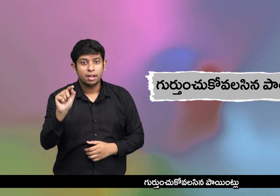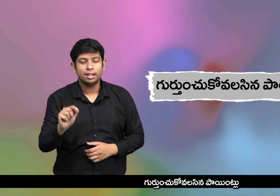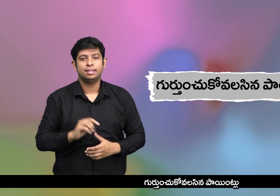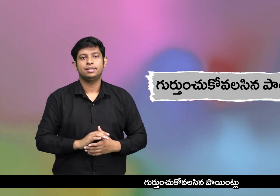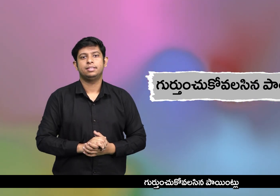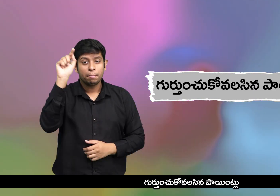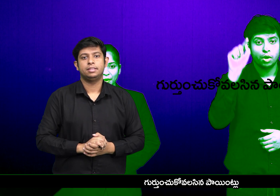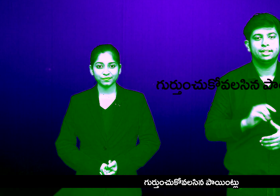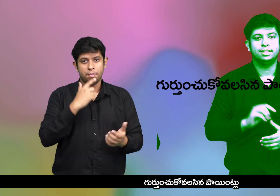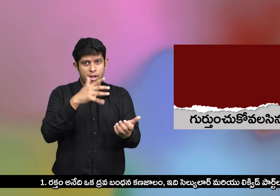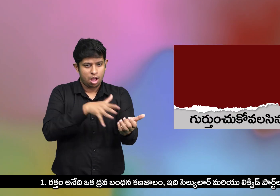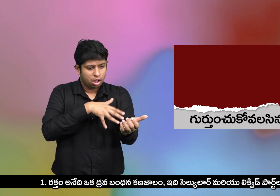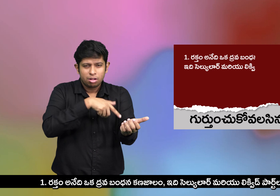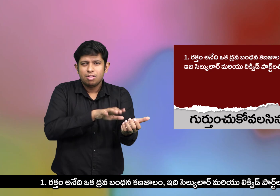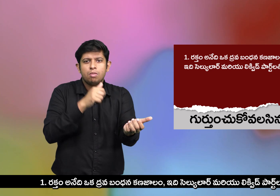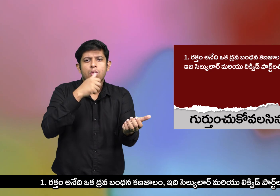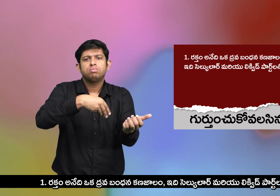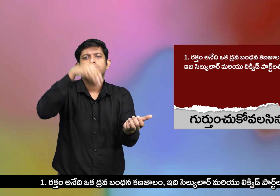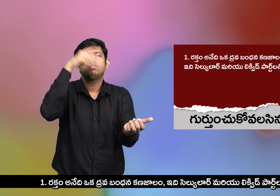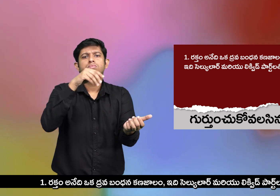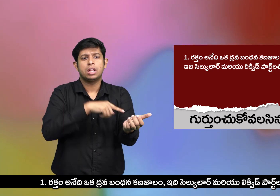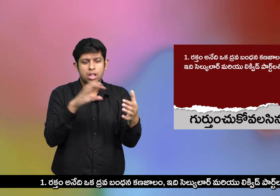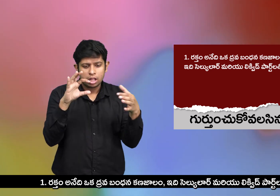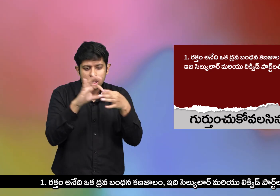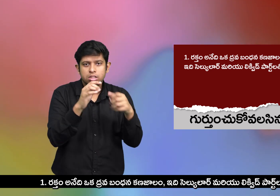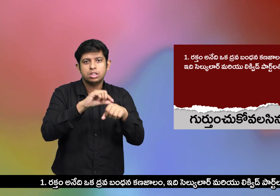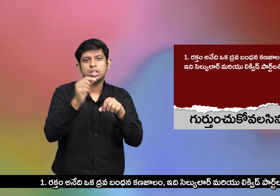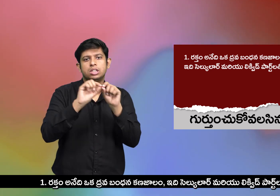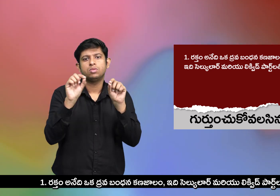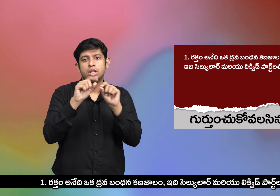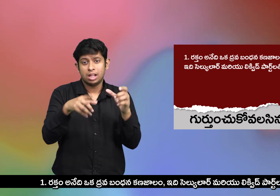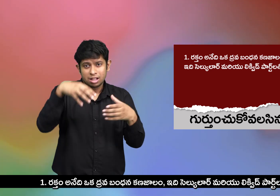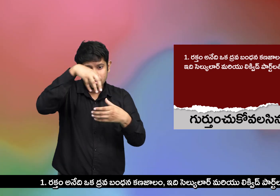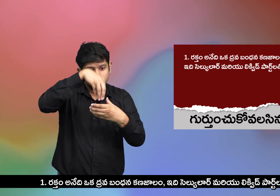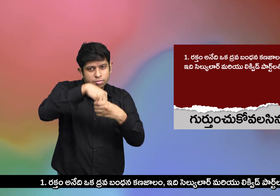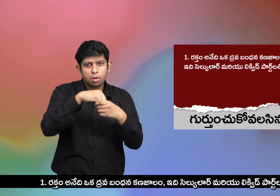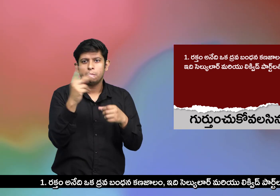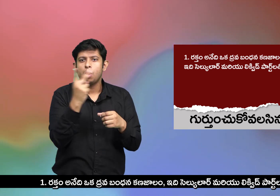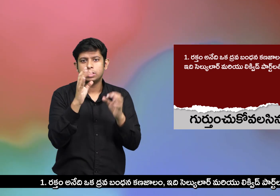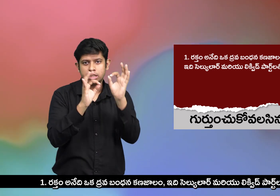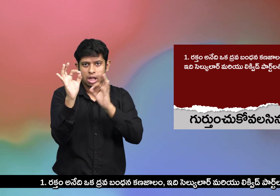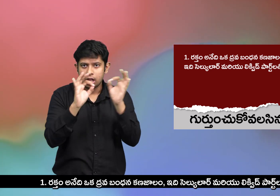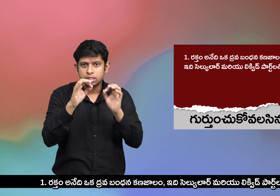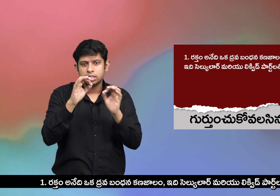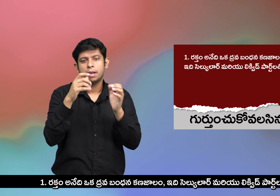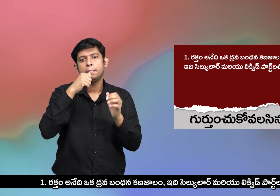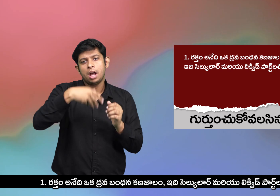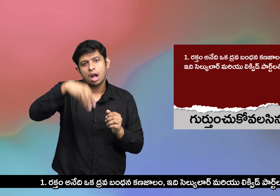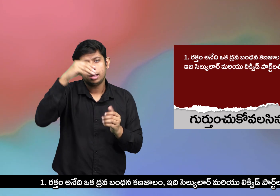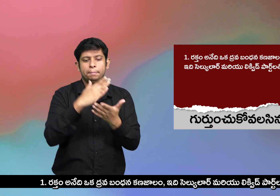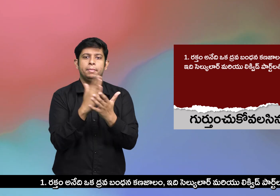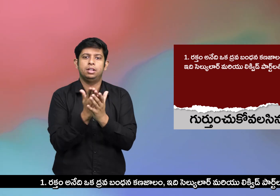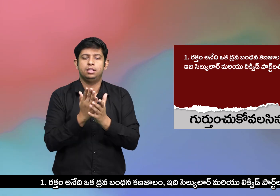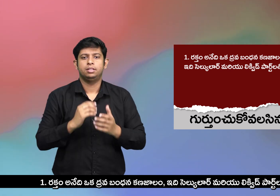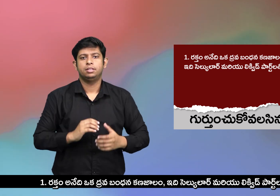గుర్తుంచుకోవలసిన పాయింట్లు: 1. రక్తం అనేది ఒక ద్రవబంధన కణజాలం. ఇది